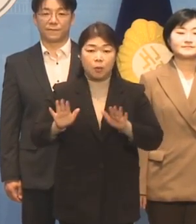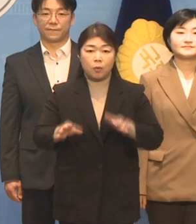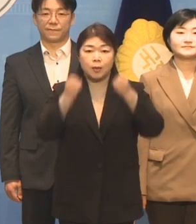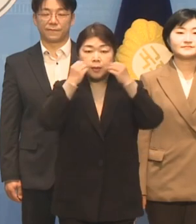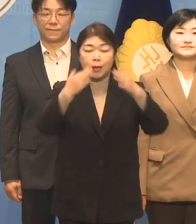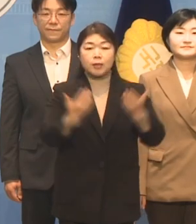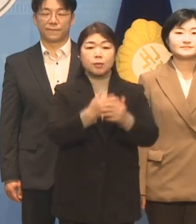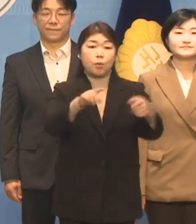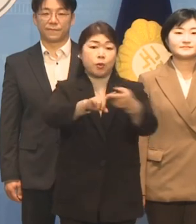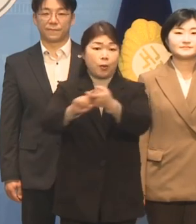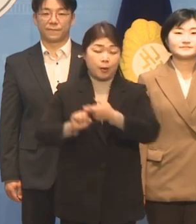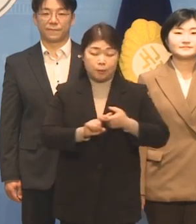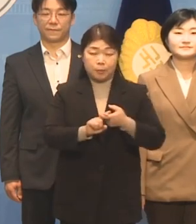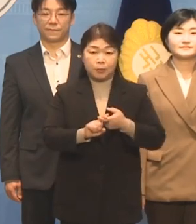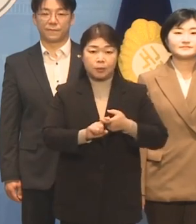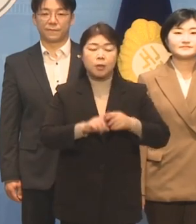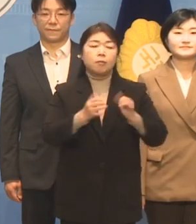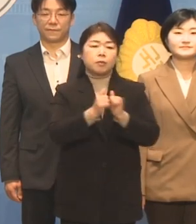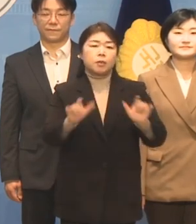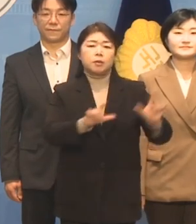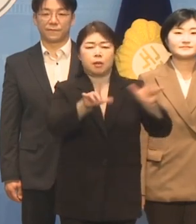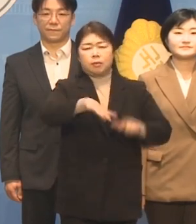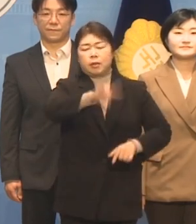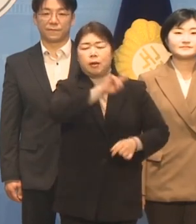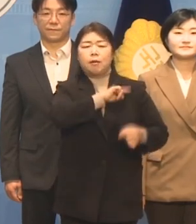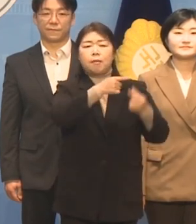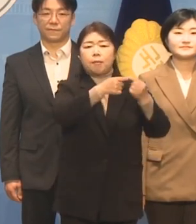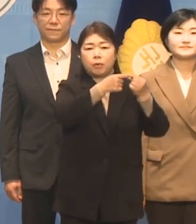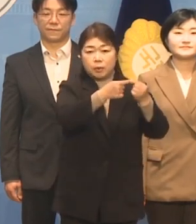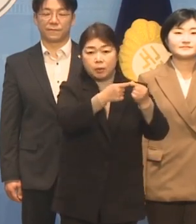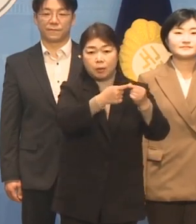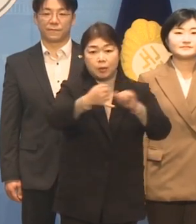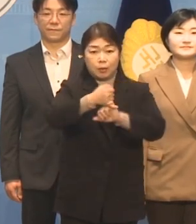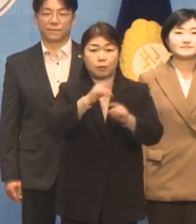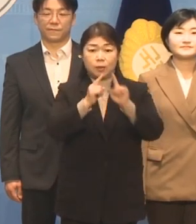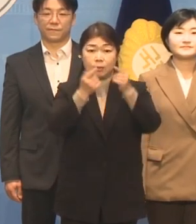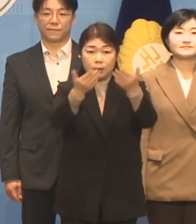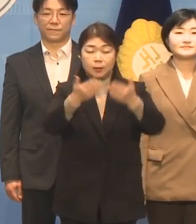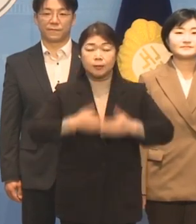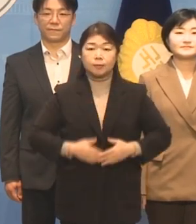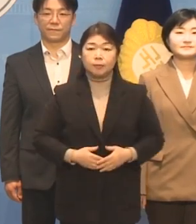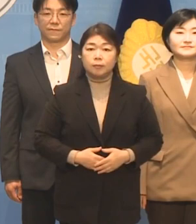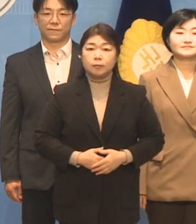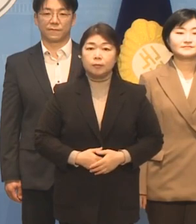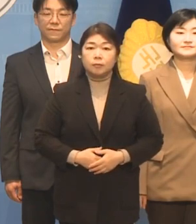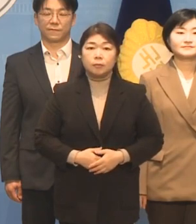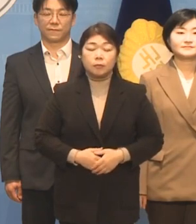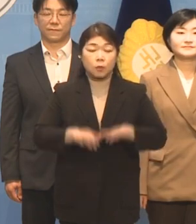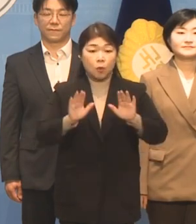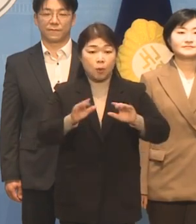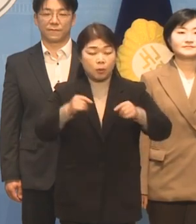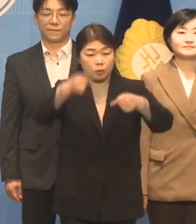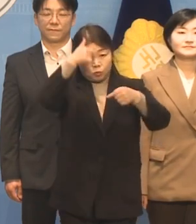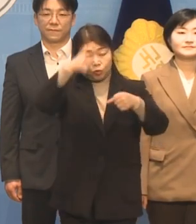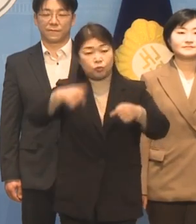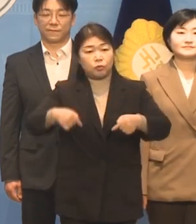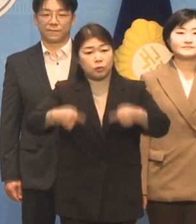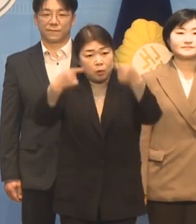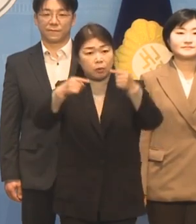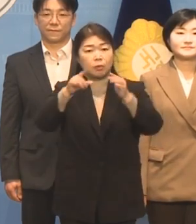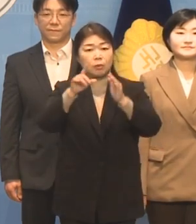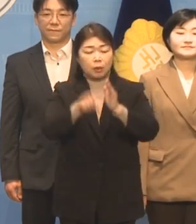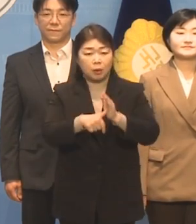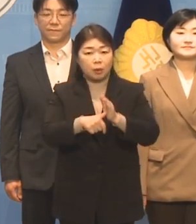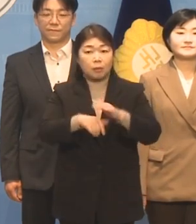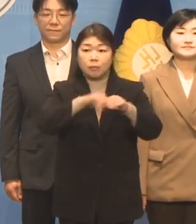세진보연합은 민생 최우선의 선거를 약속드리고자 합니다. 이번 설 다들